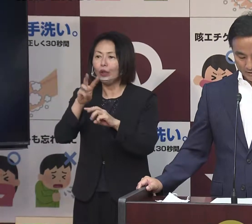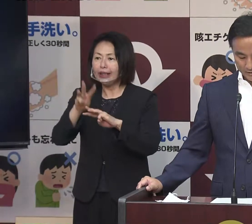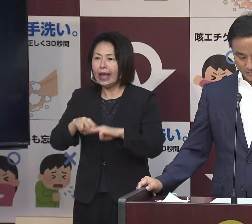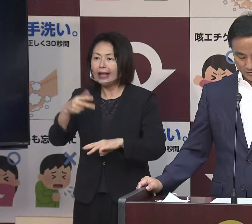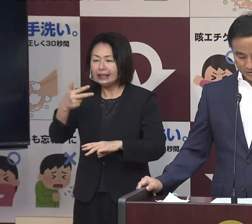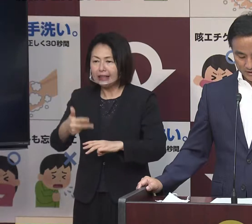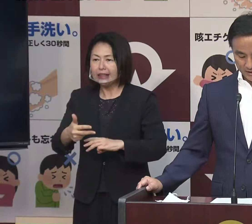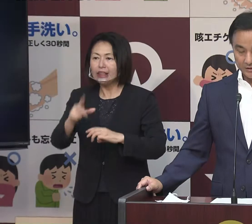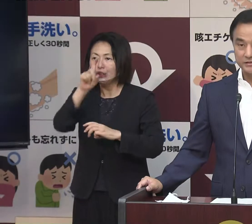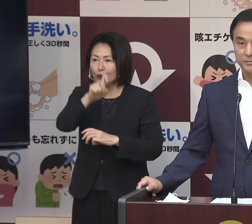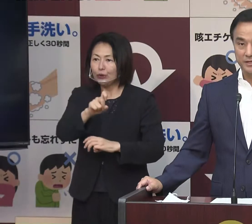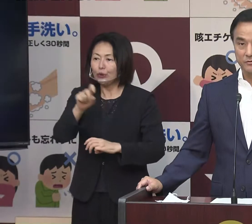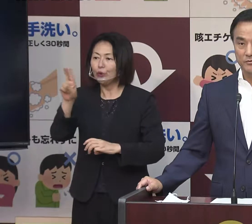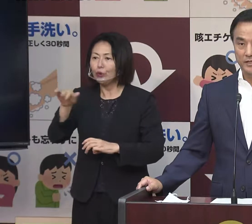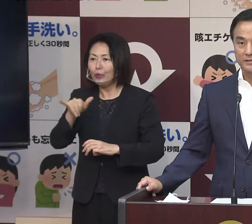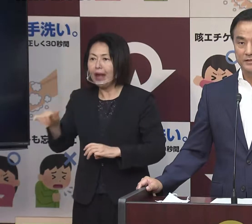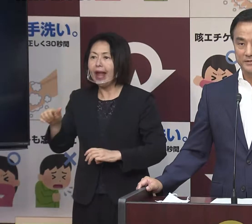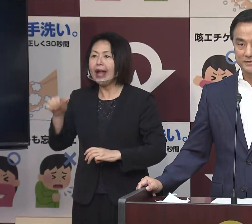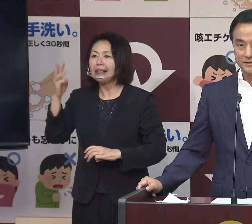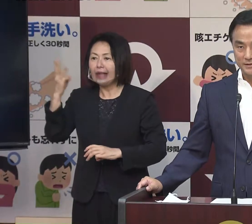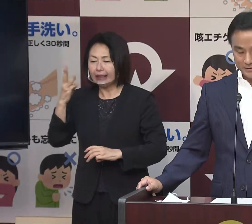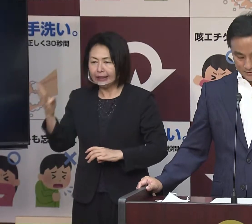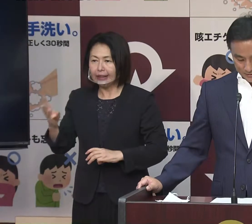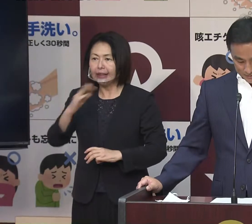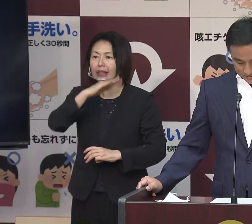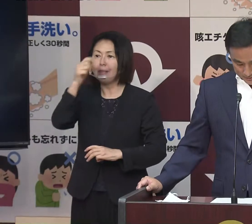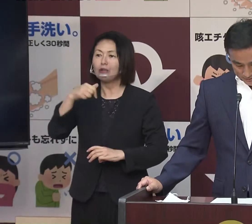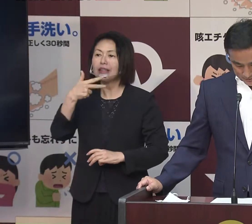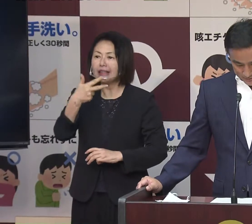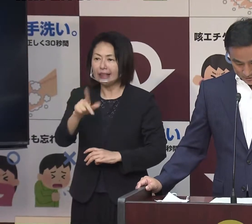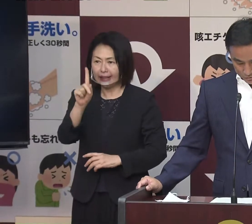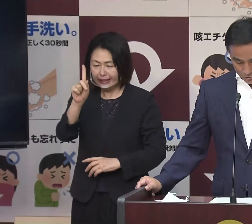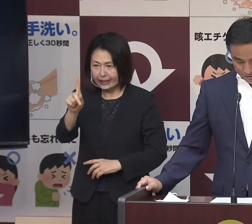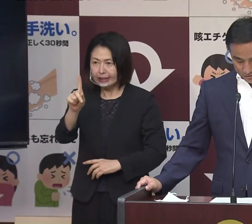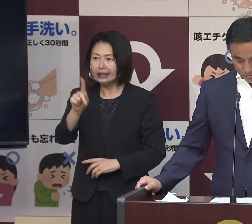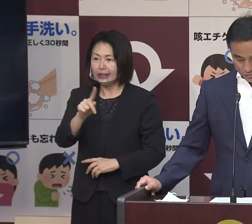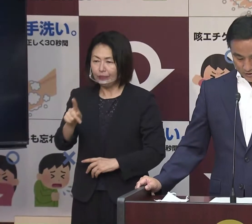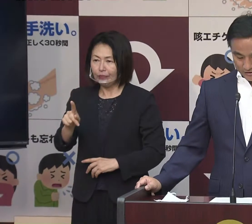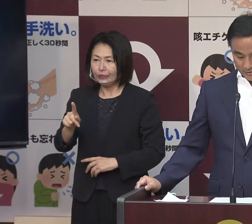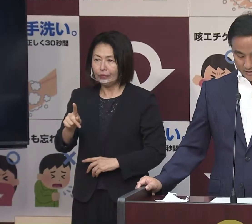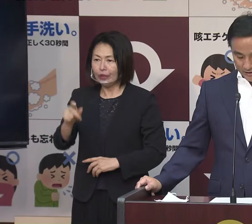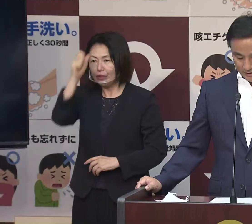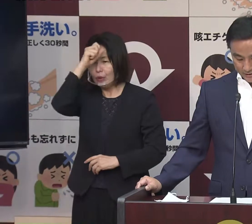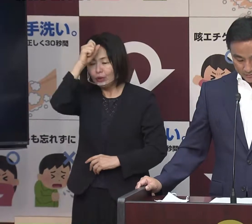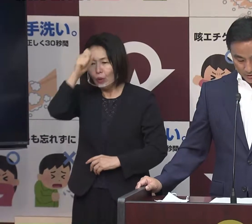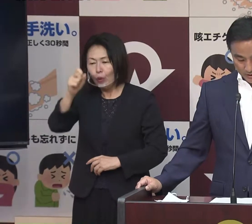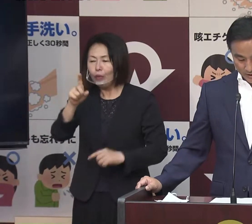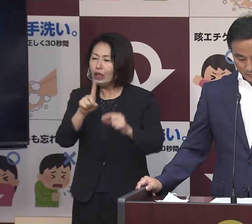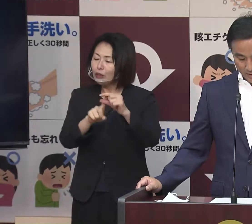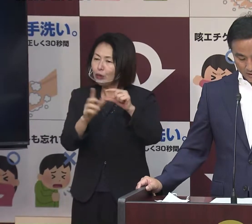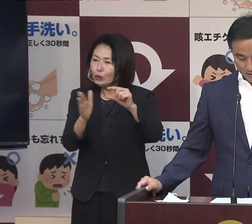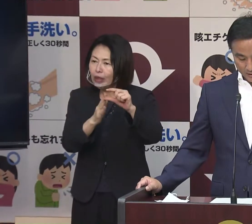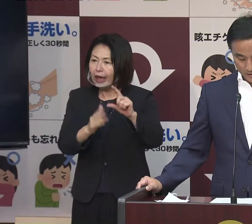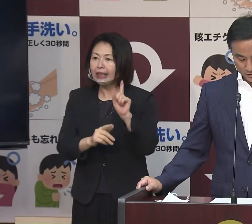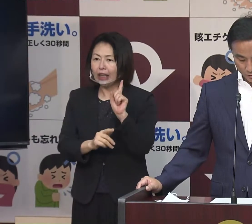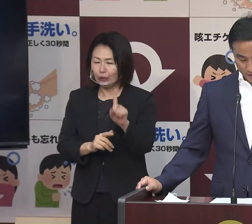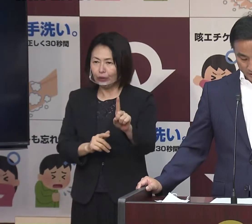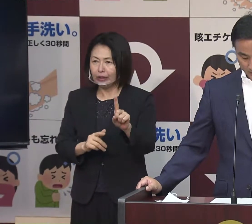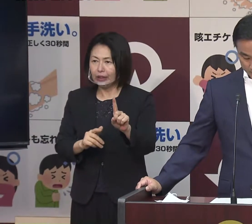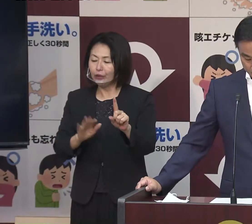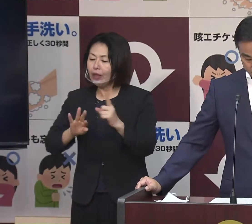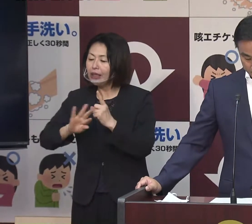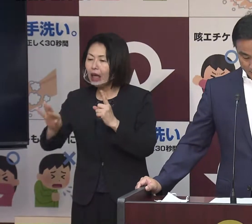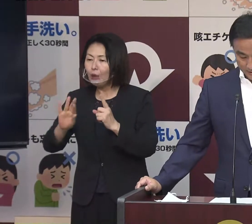名、山口市が1名となっています。症状は中等症が1名で、それ以外は軽症